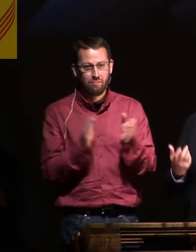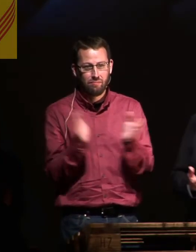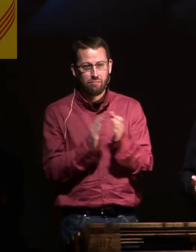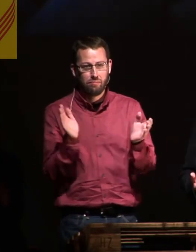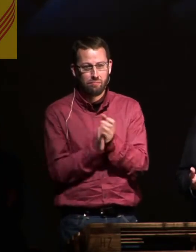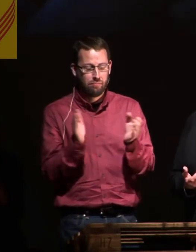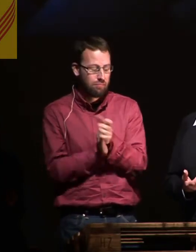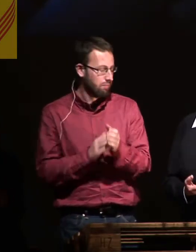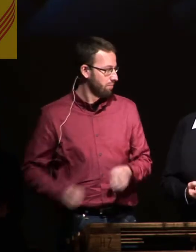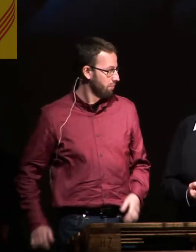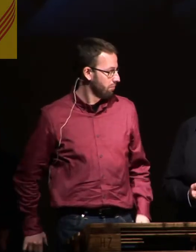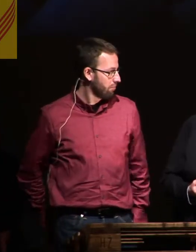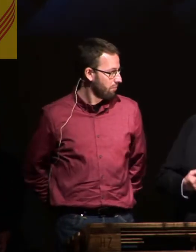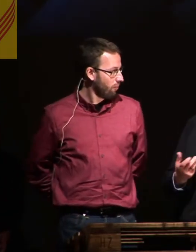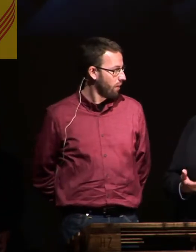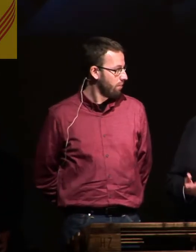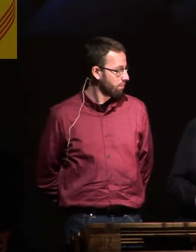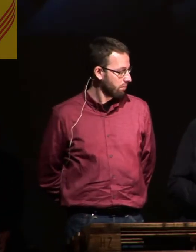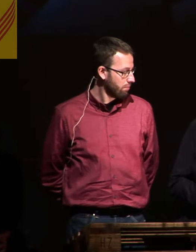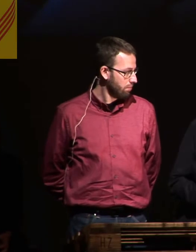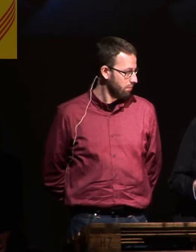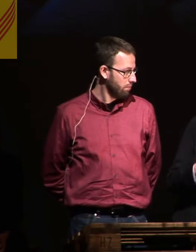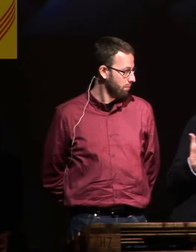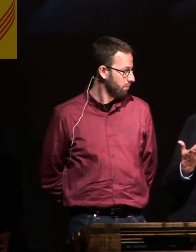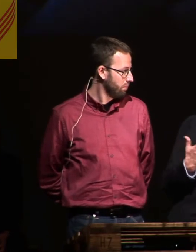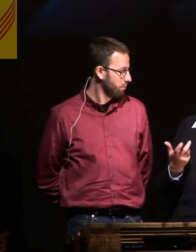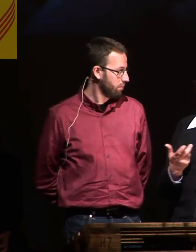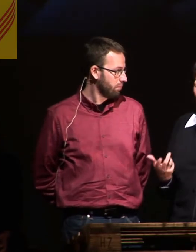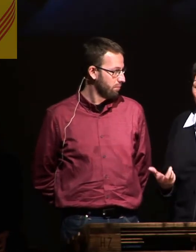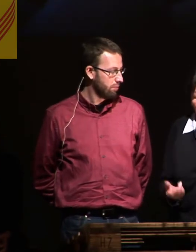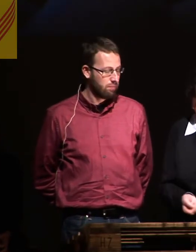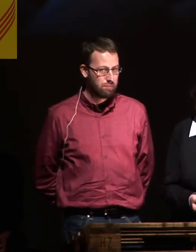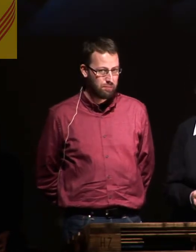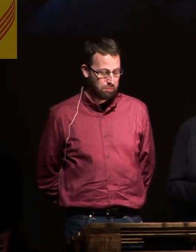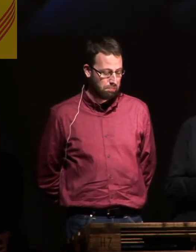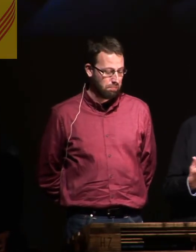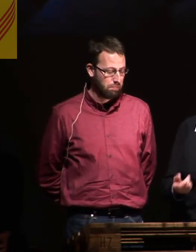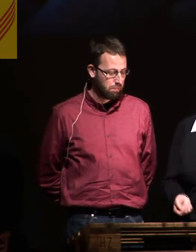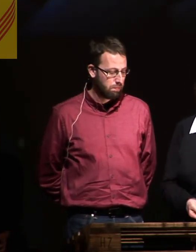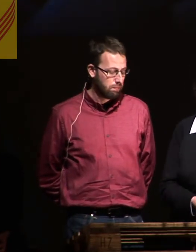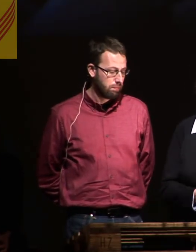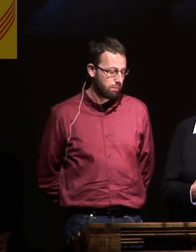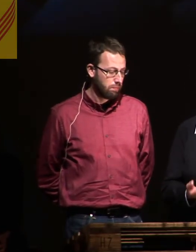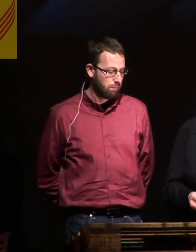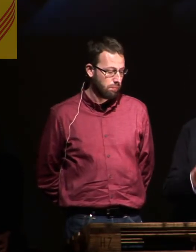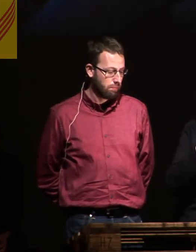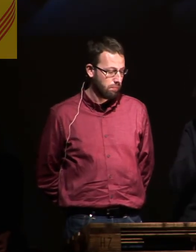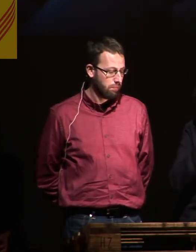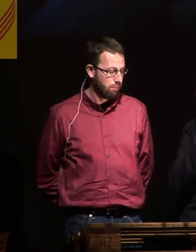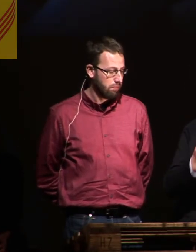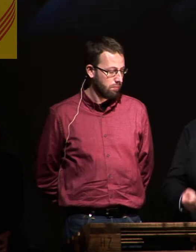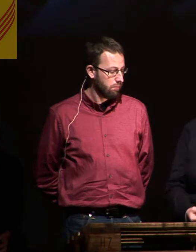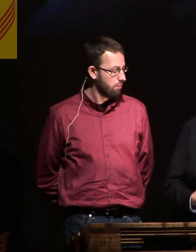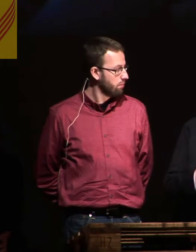perquè per sort hem aconseguit trencar amb la seducció del consum capitalista, del consum neoliberal,